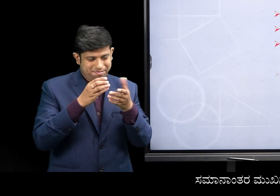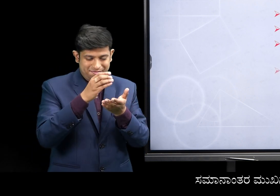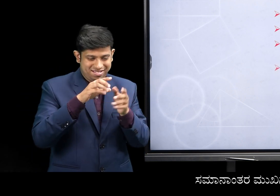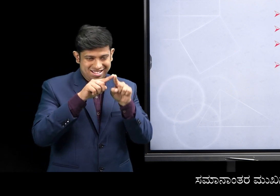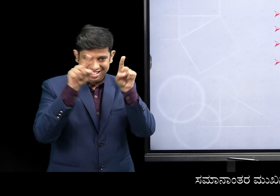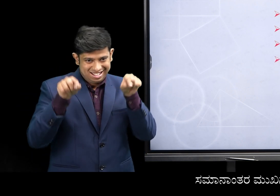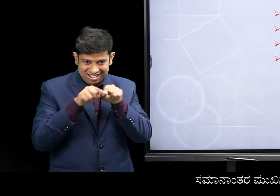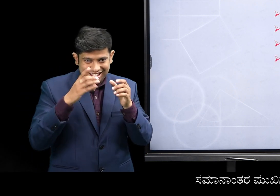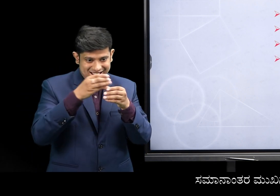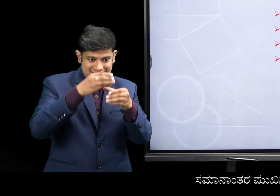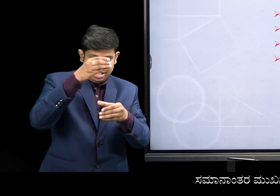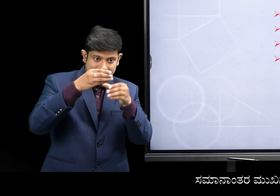ಸಮಾನಾಂತರ ಮುಖಗಳು,